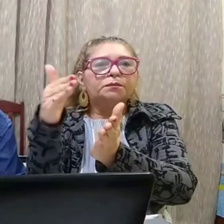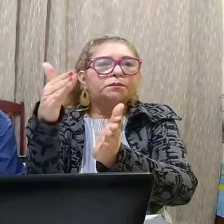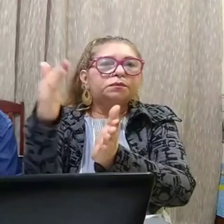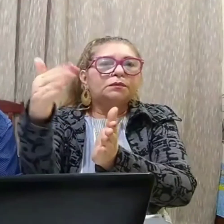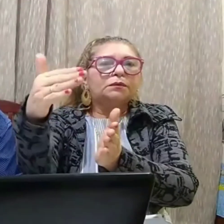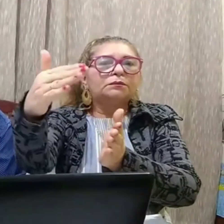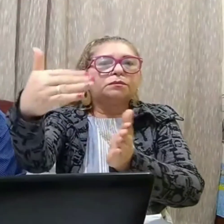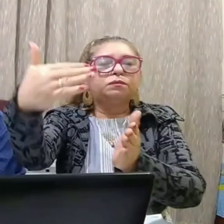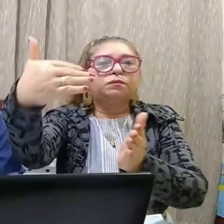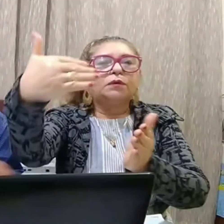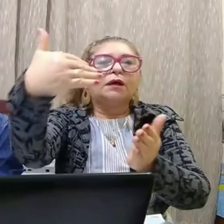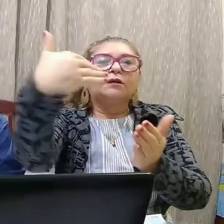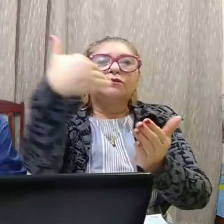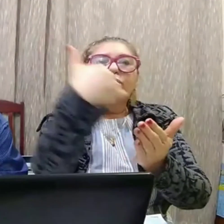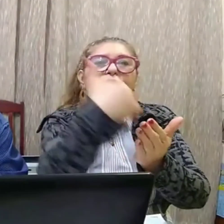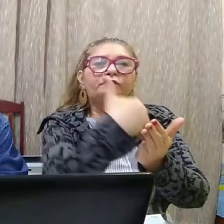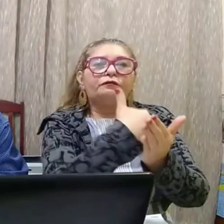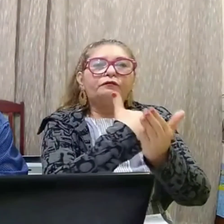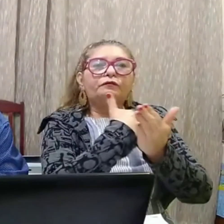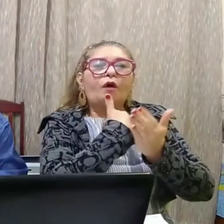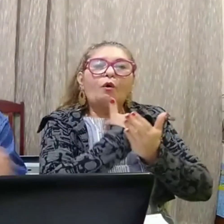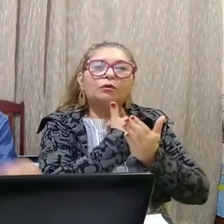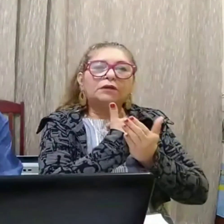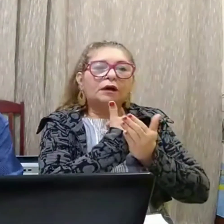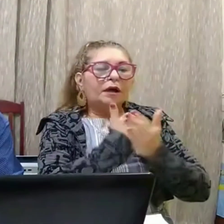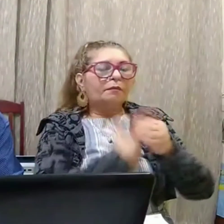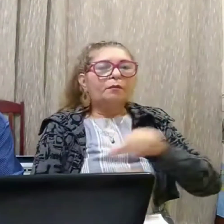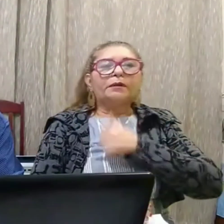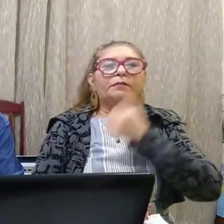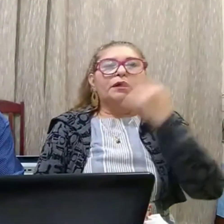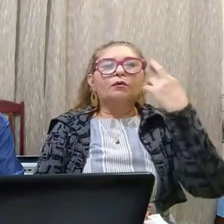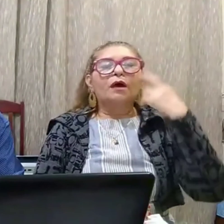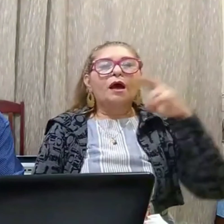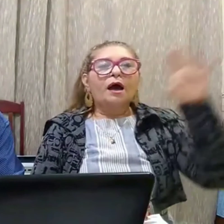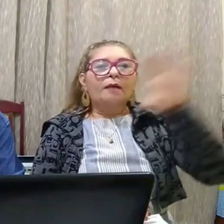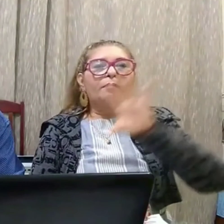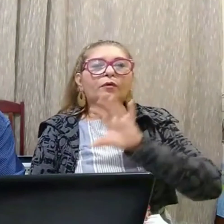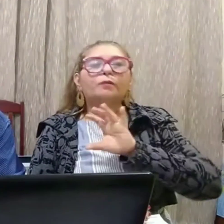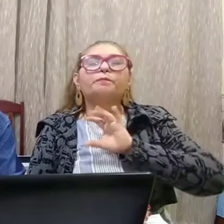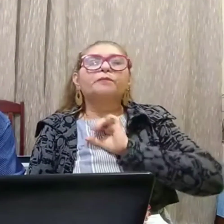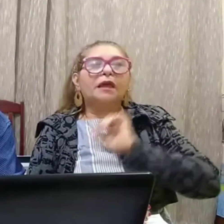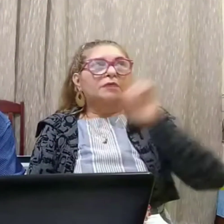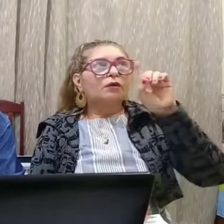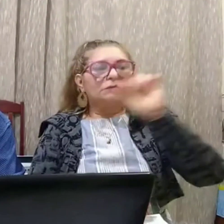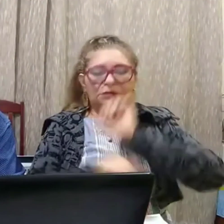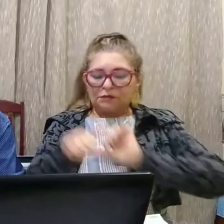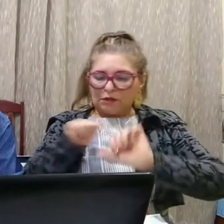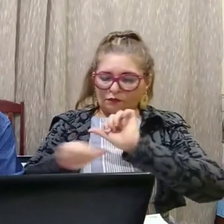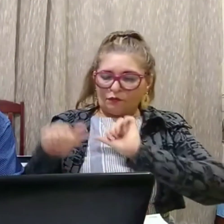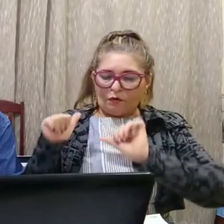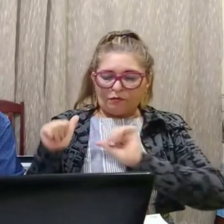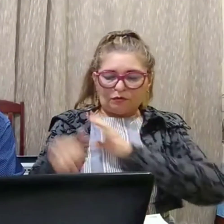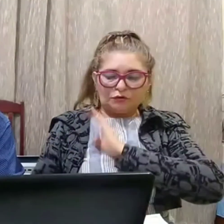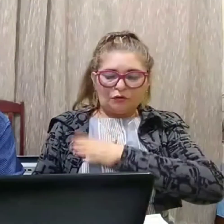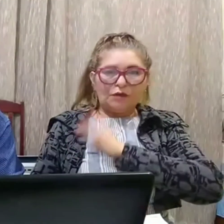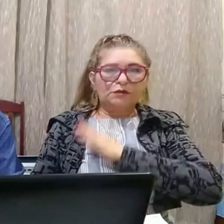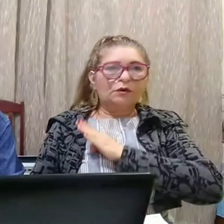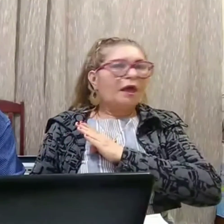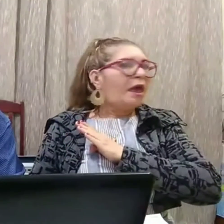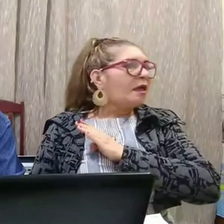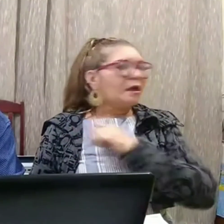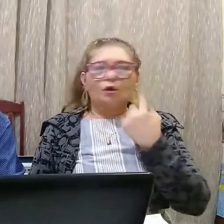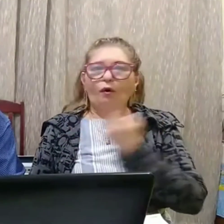sua palavra para trabalhar nossos corações e nos transformar, a fim de que esse primeiro amor nunca seja